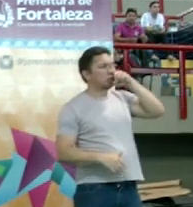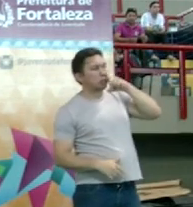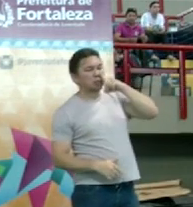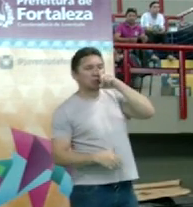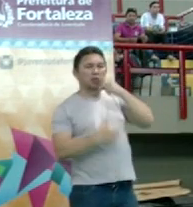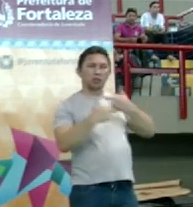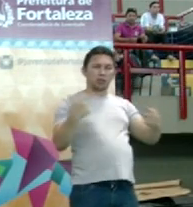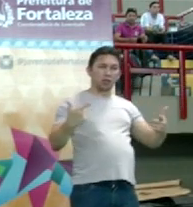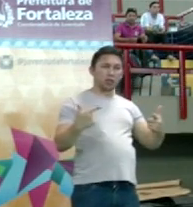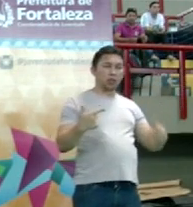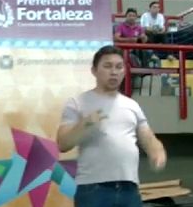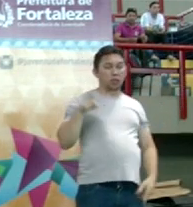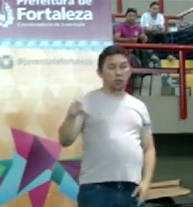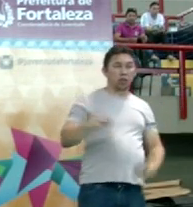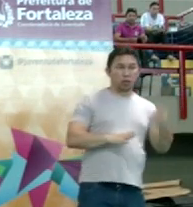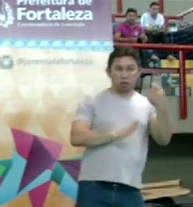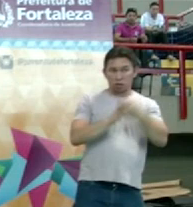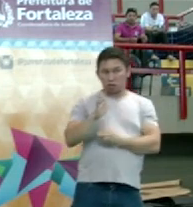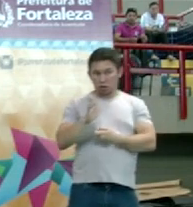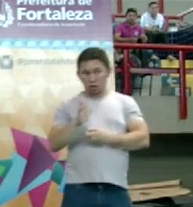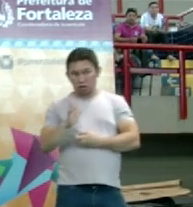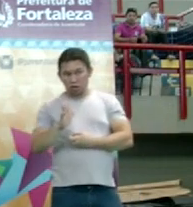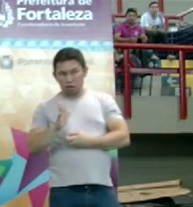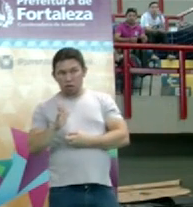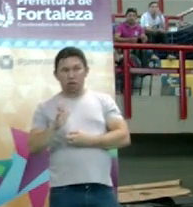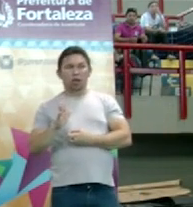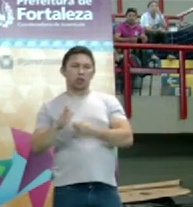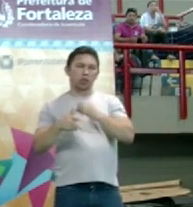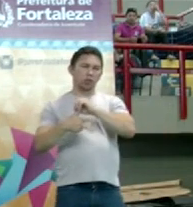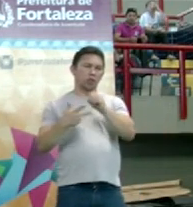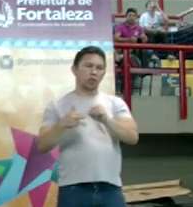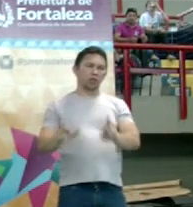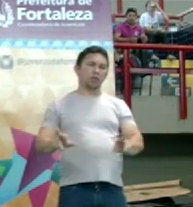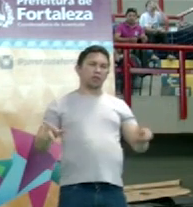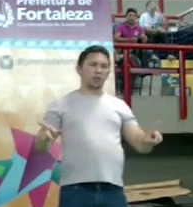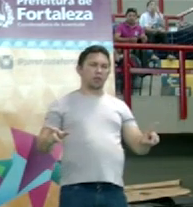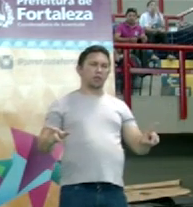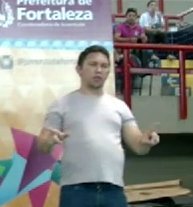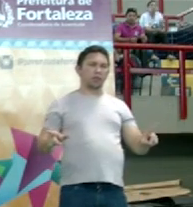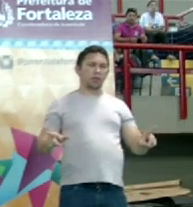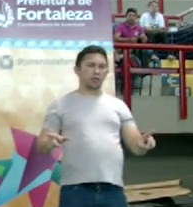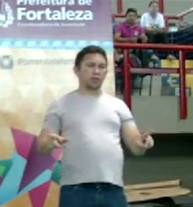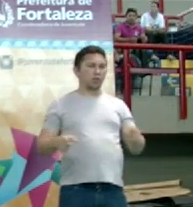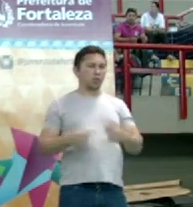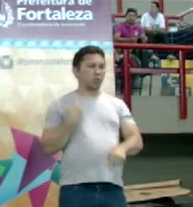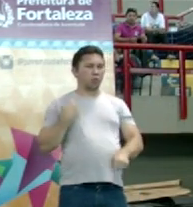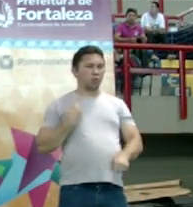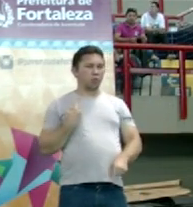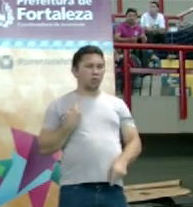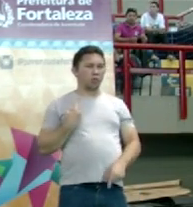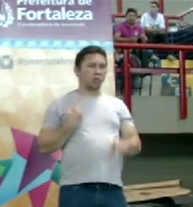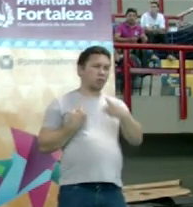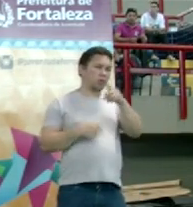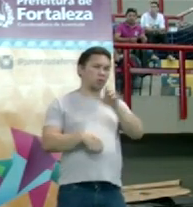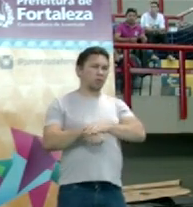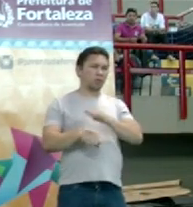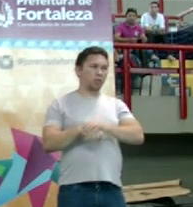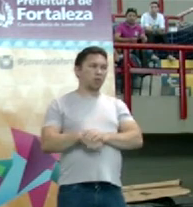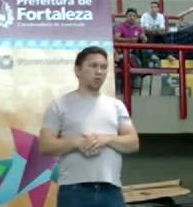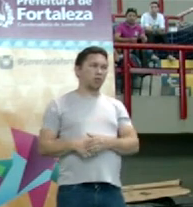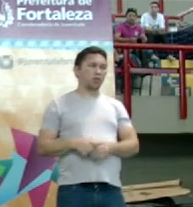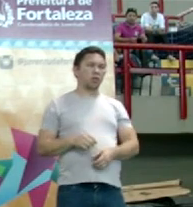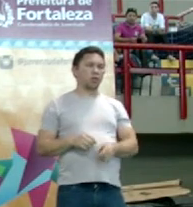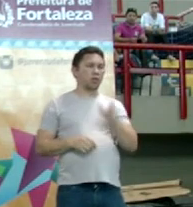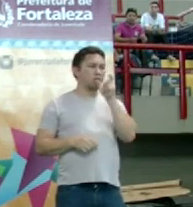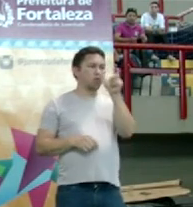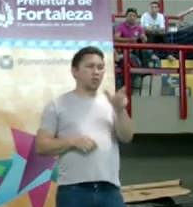uma questão. Na redação dissertativa argumentativa, não. Inclusive, para quem tem o hábito de repetir,